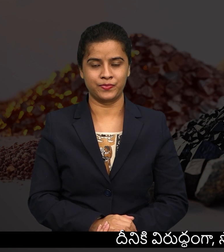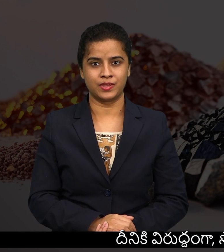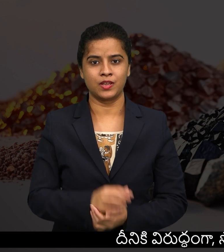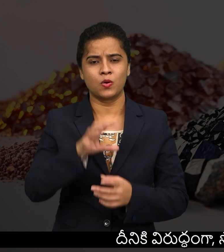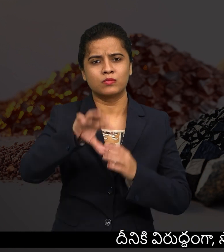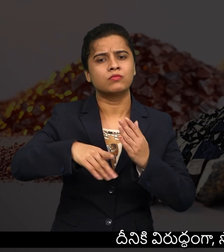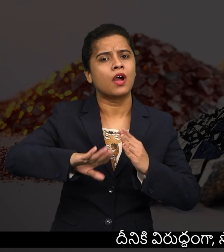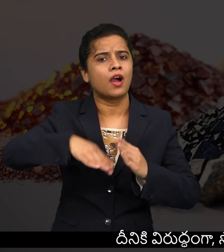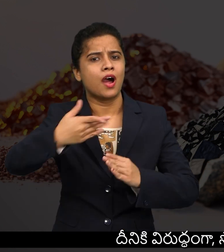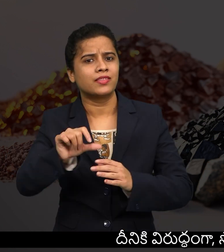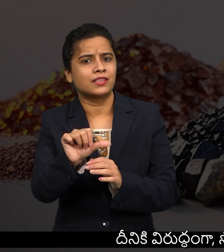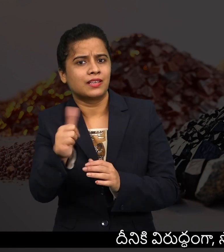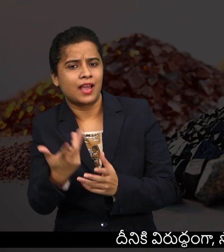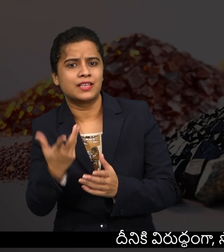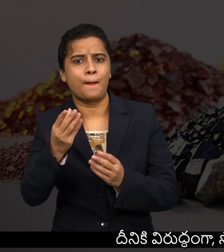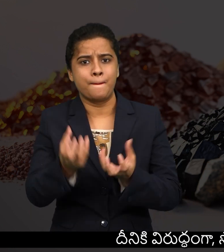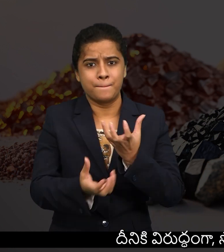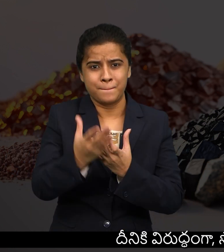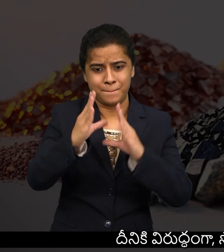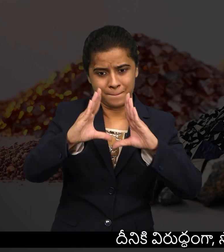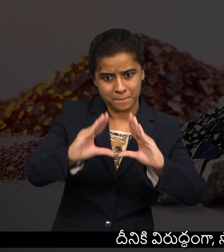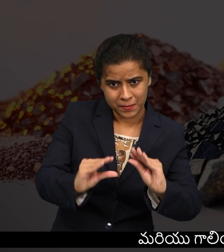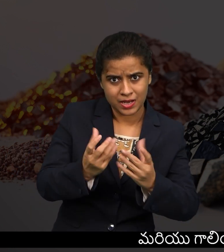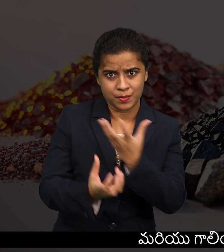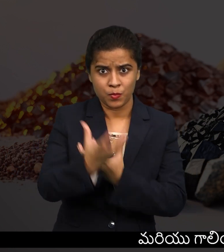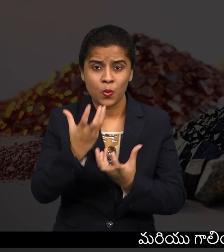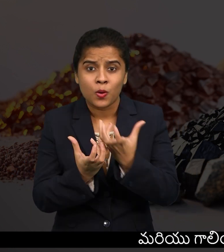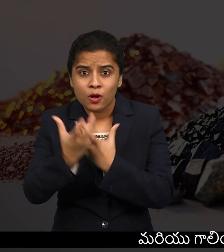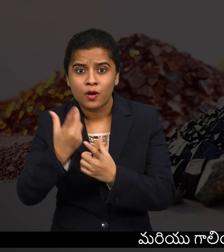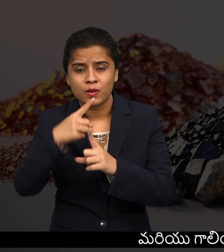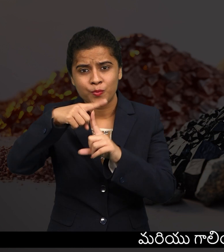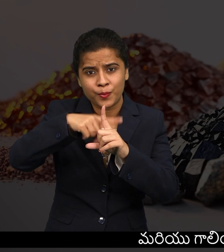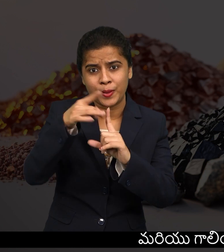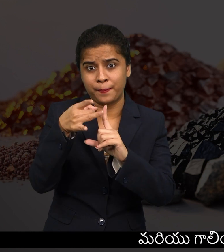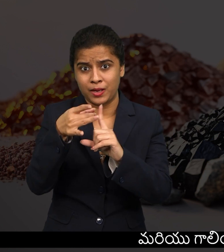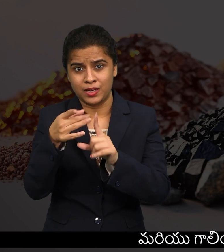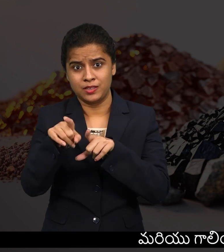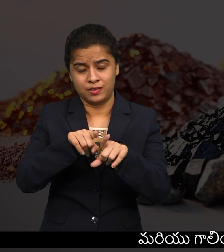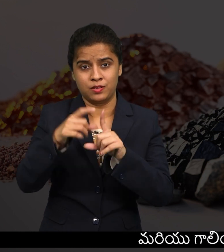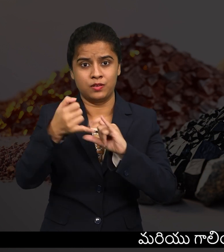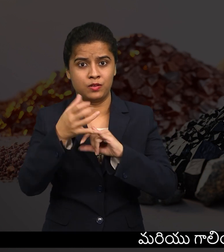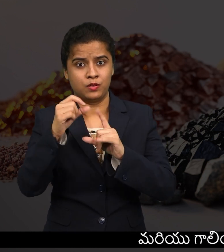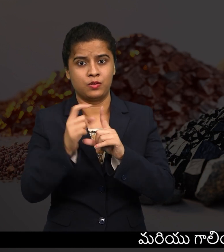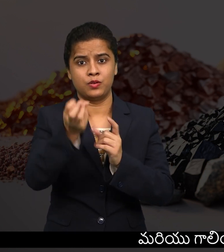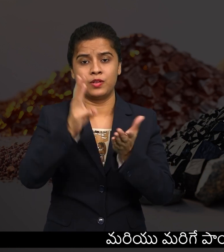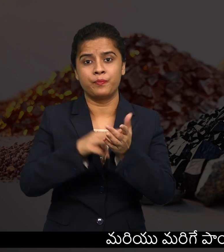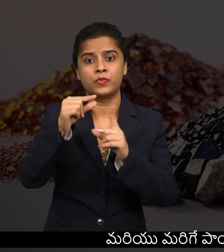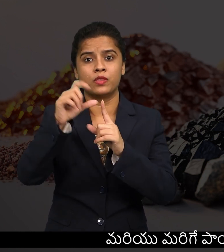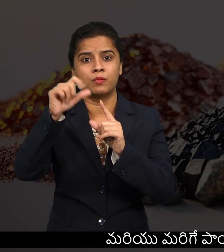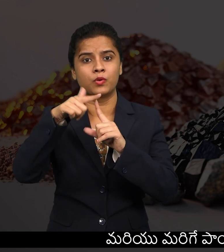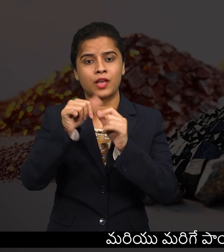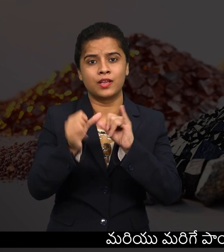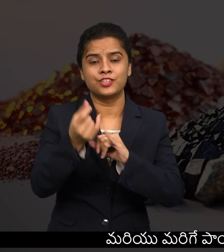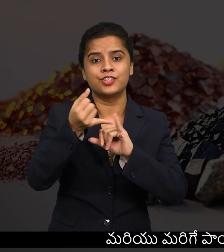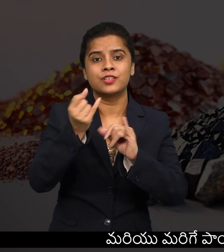దీనికి విరుద్ధంగా సోడియం, పొటాషియం, పాదరసం మరియు గాలియం వంటి లోహాల ద్రవీభవన మరియు